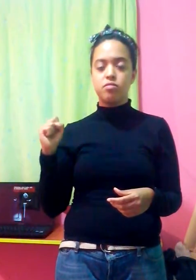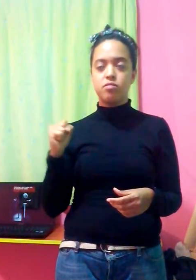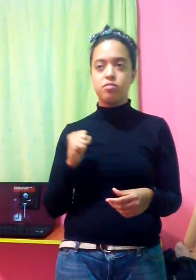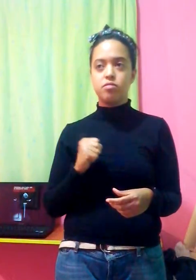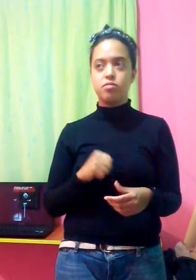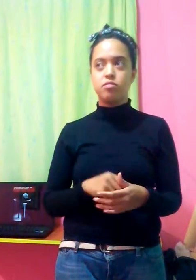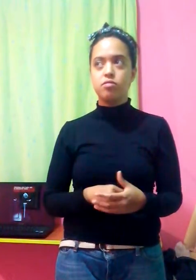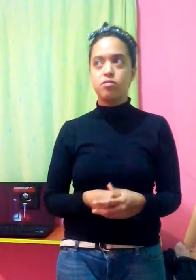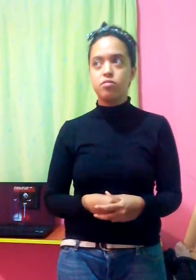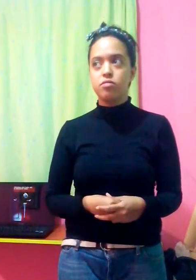Mamé.